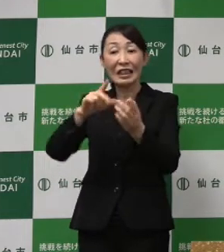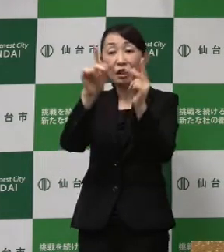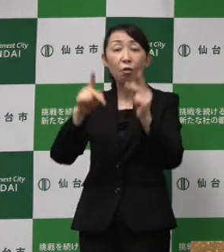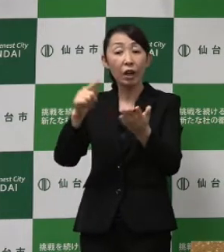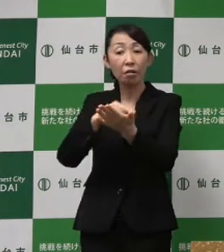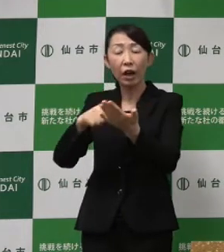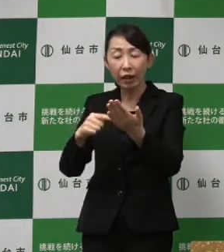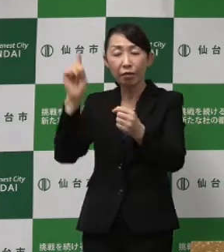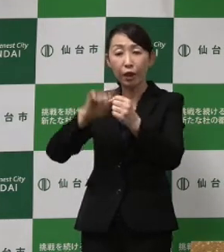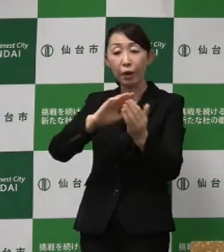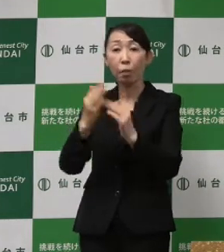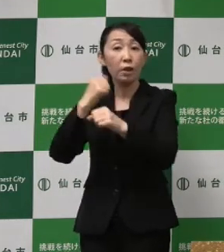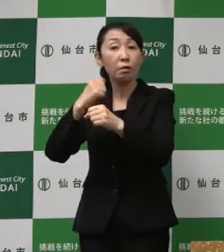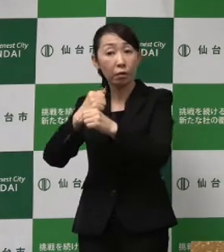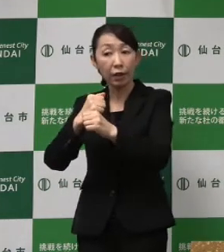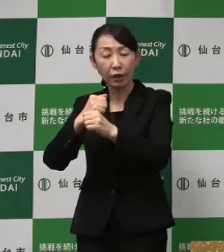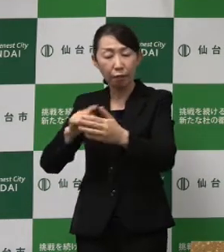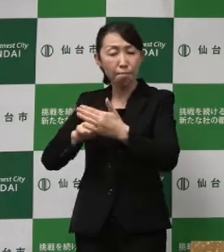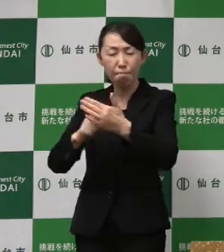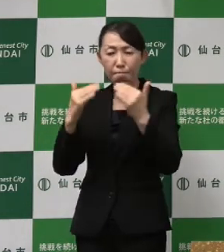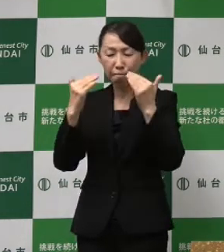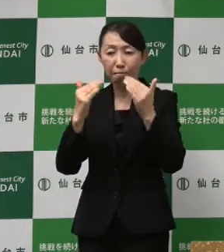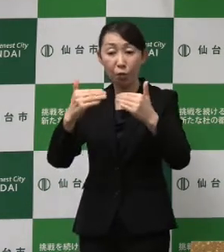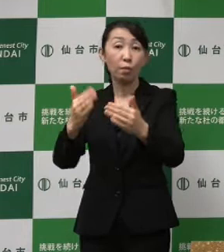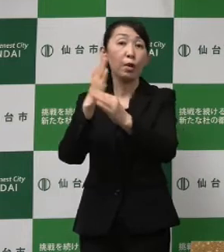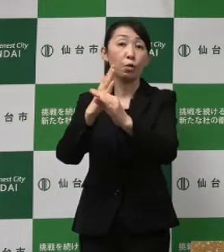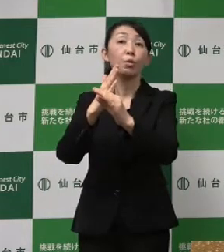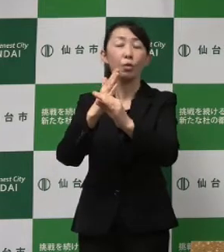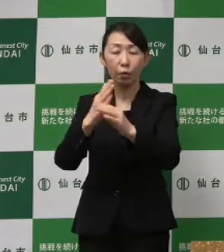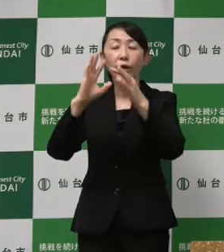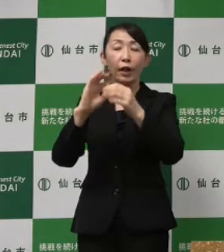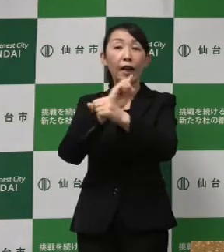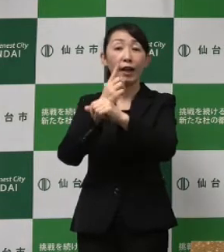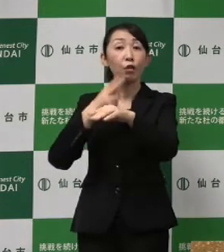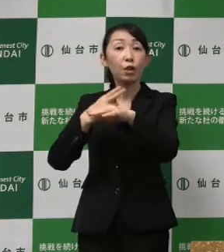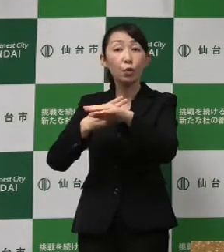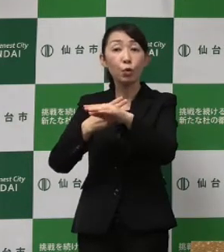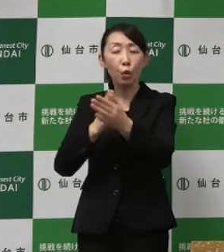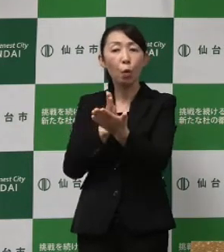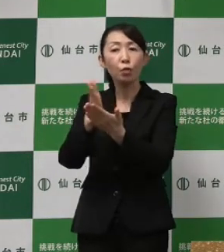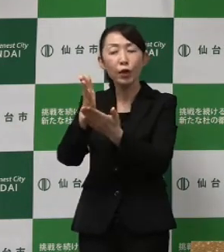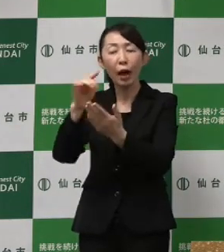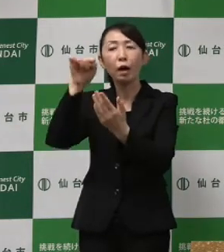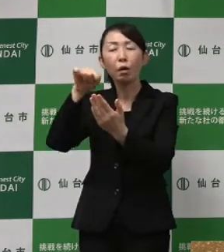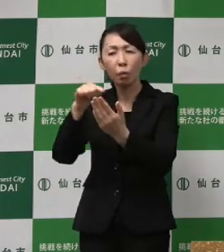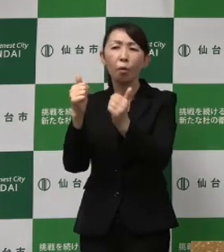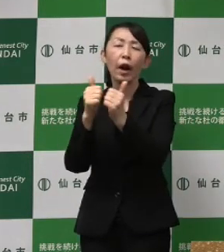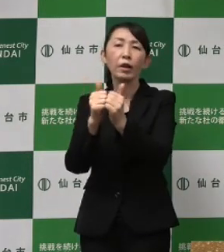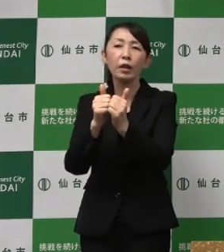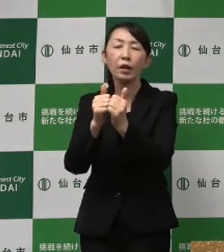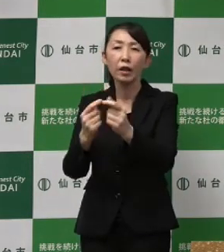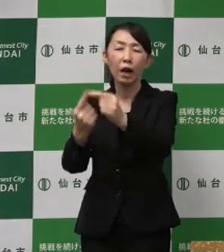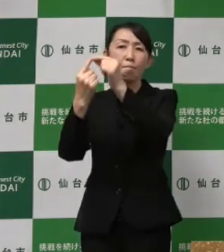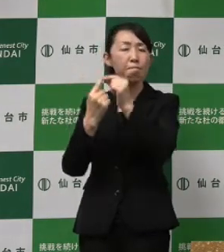にも努めているところでございますので、そういった意味から科学技術の分野が一つの候補になるのではないかということ、